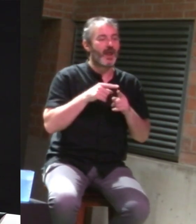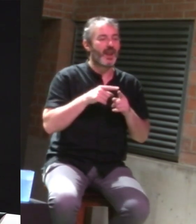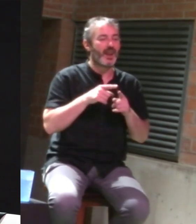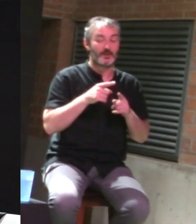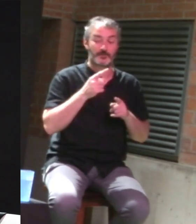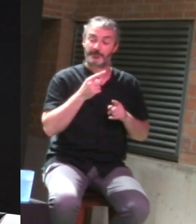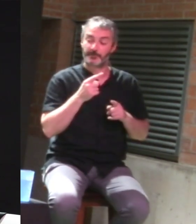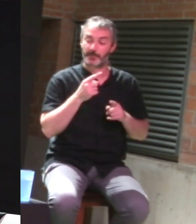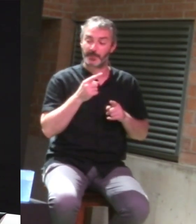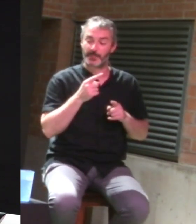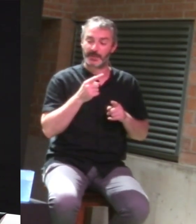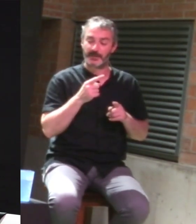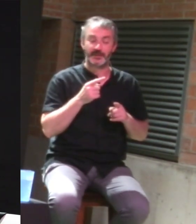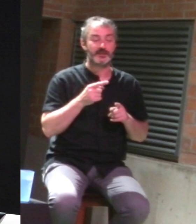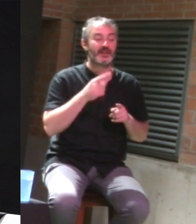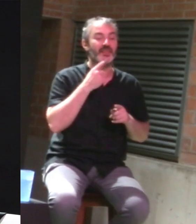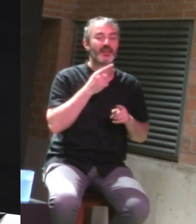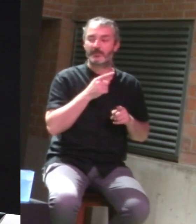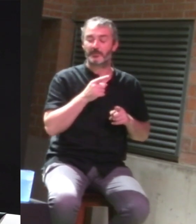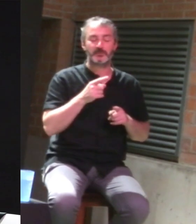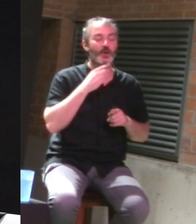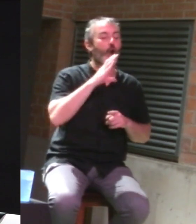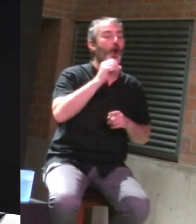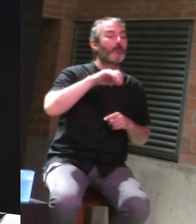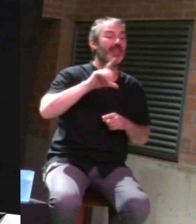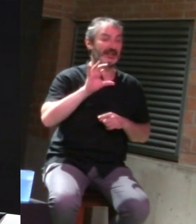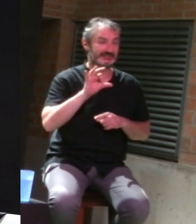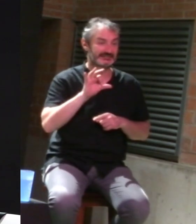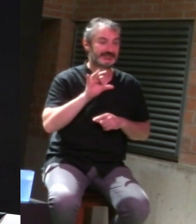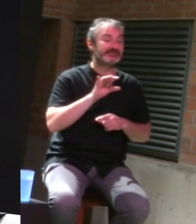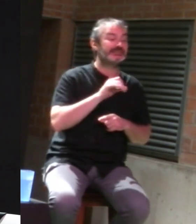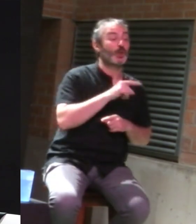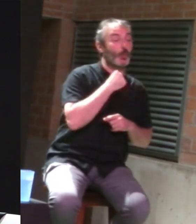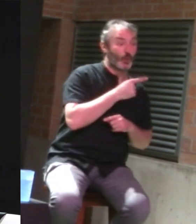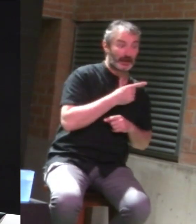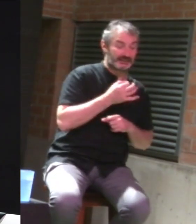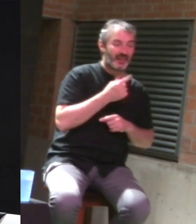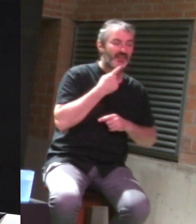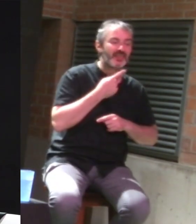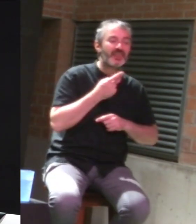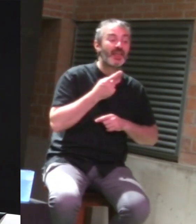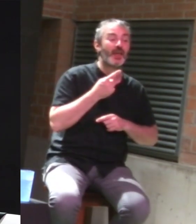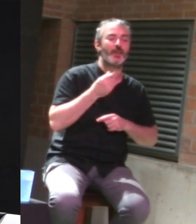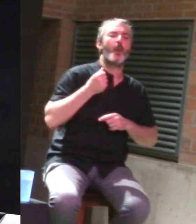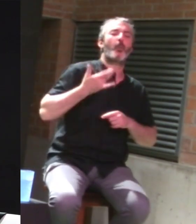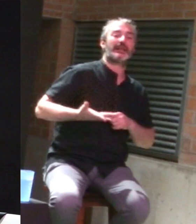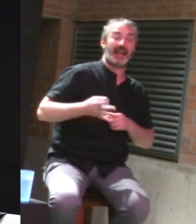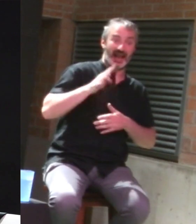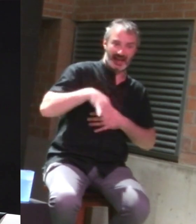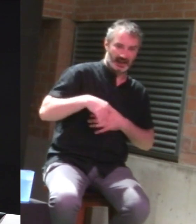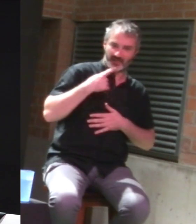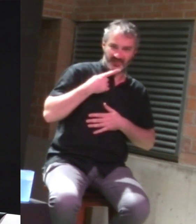de mossèn Cinto i els Comillas, aquesta benentesa entre la gran burgesia literata catalana i els